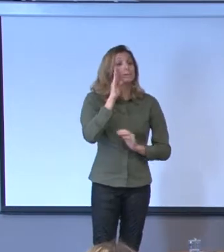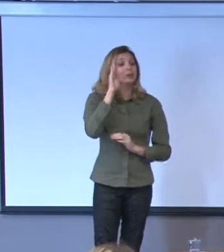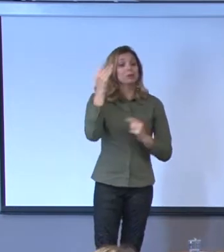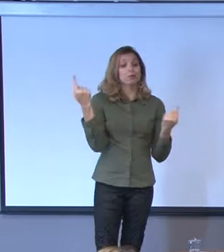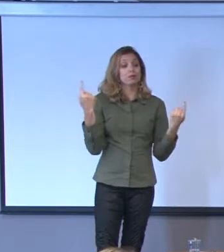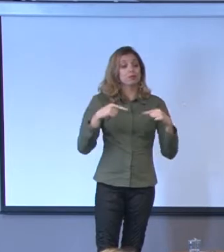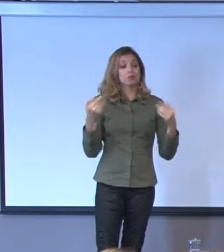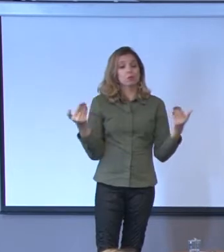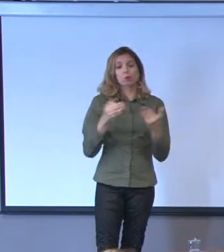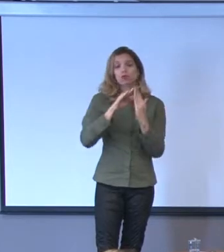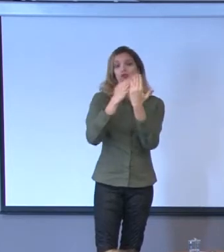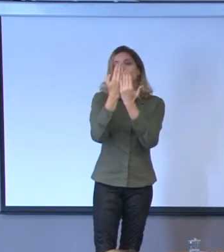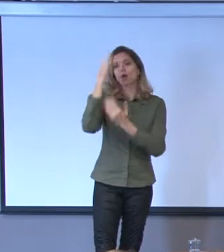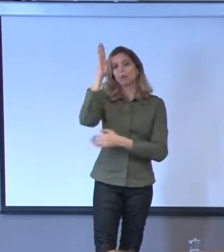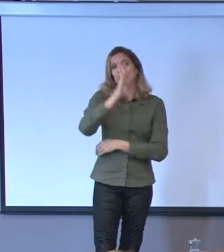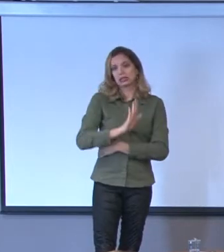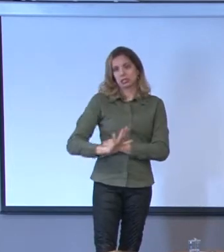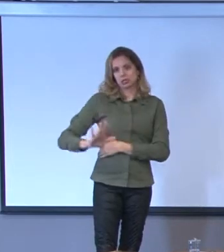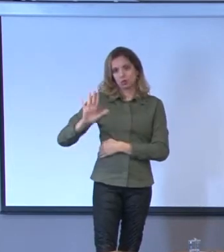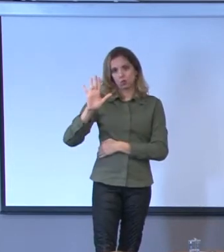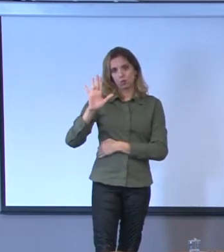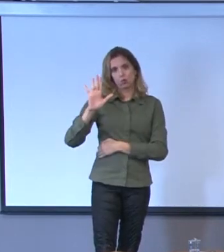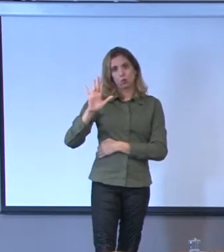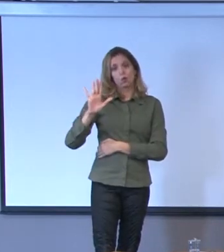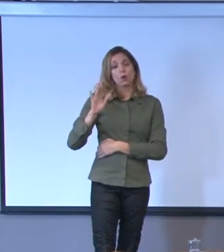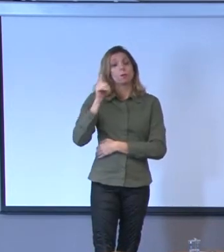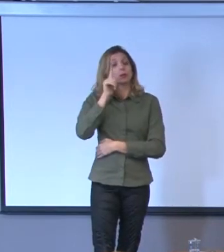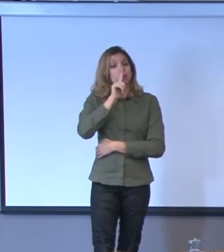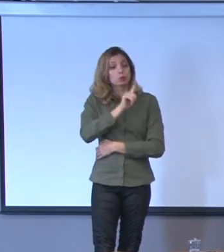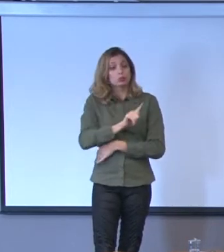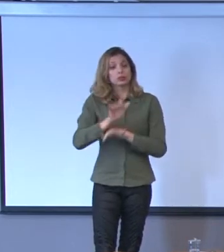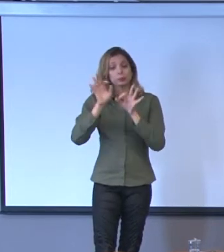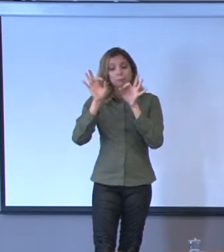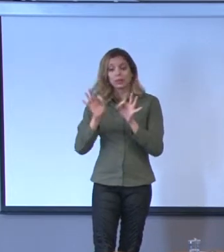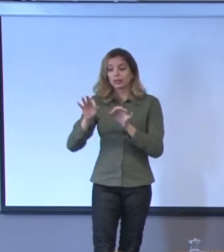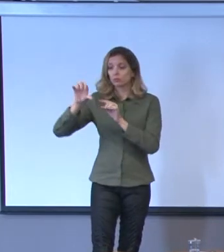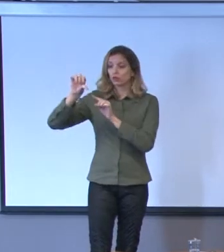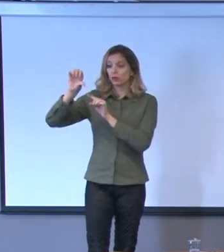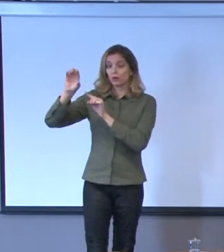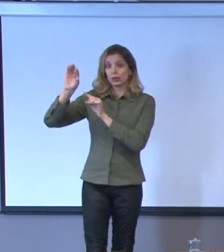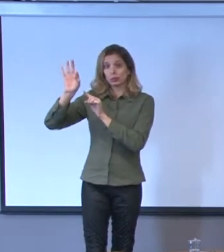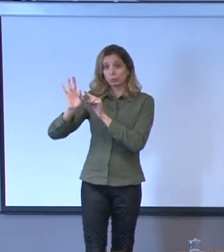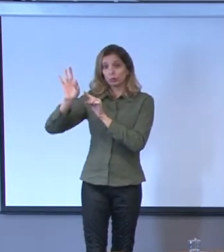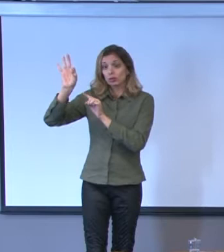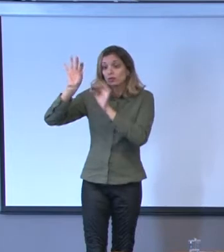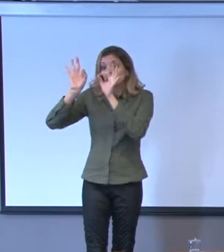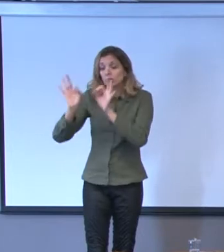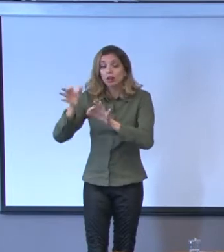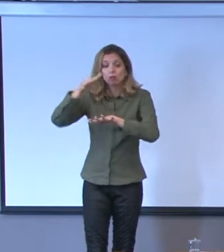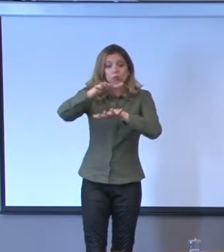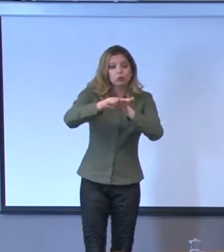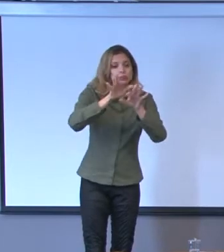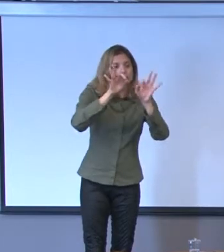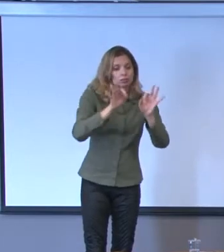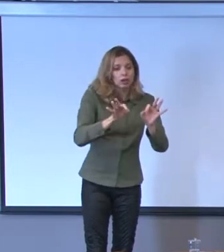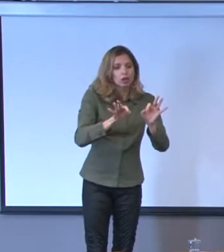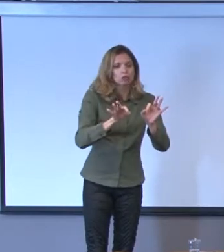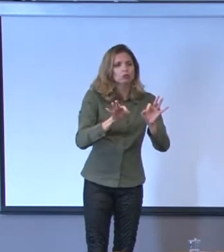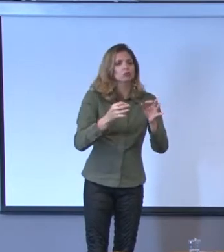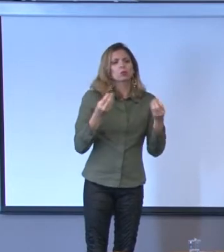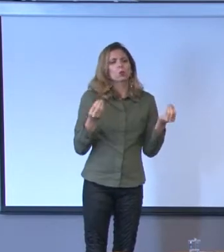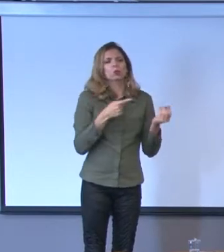no Brasil, tanto para garantir que esses 90% que estão na escola estejam realmente incluídos, quanto para trazer